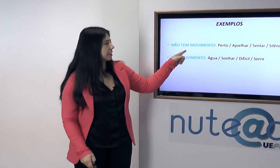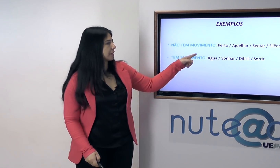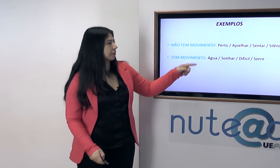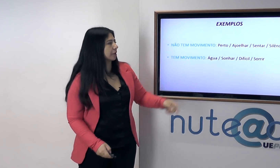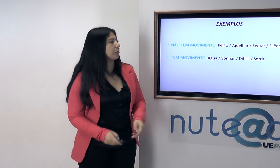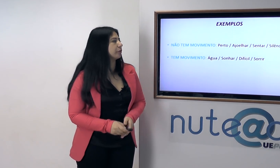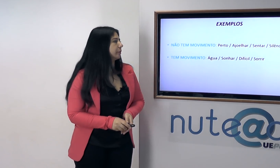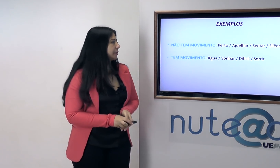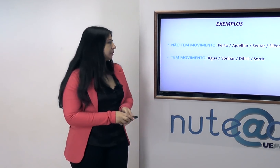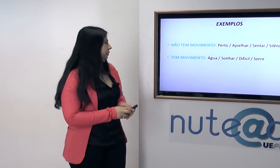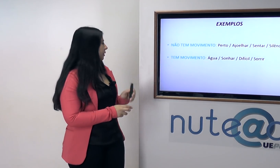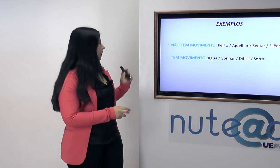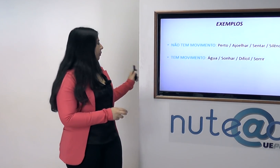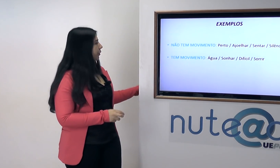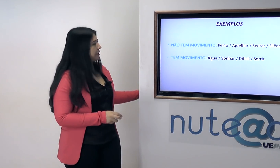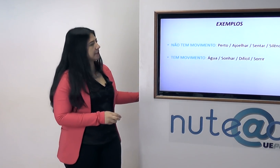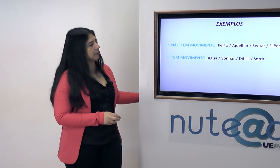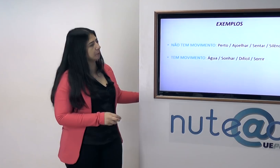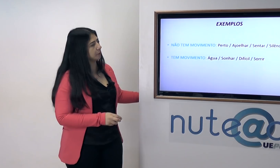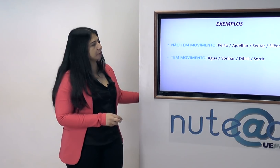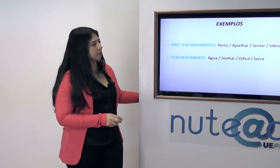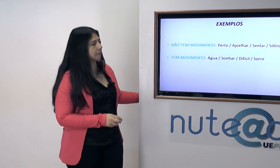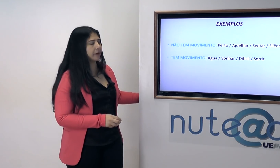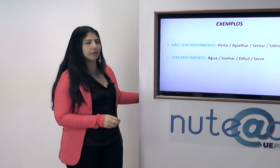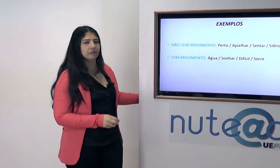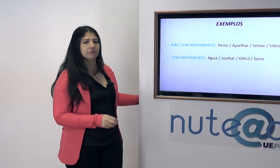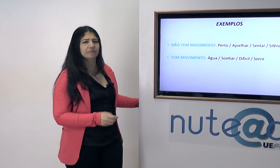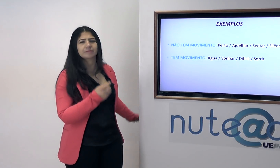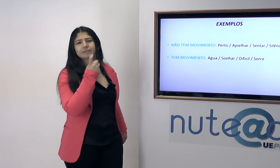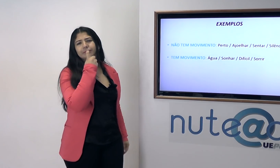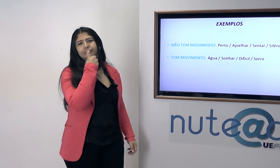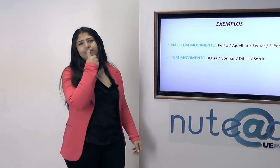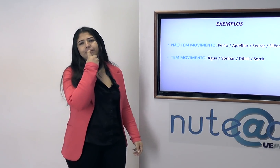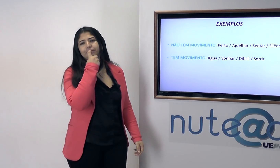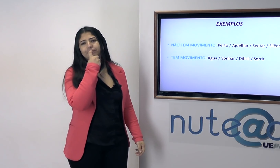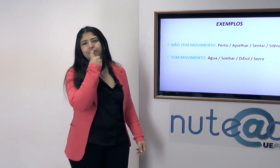que não tem movimento. Por exemplo, perto.